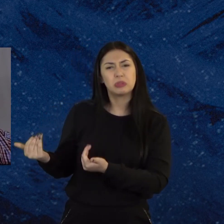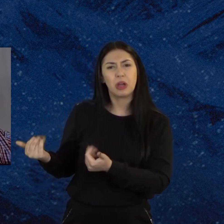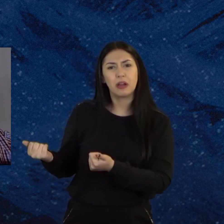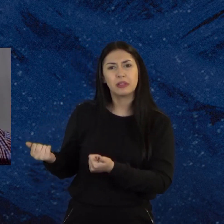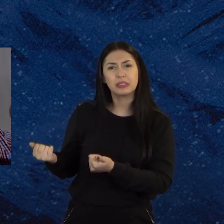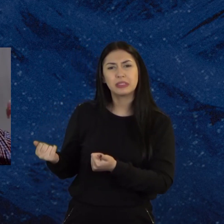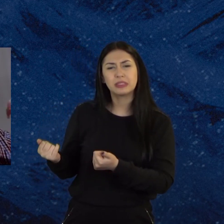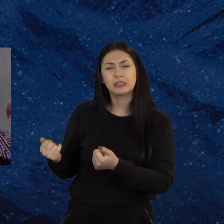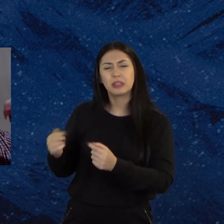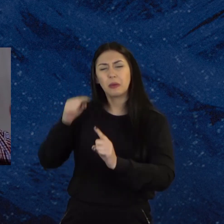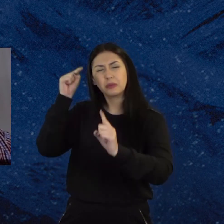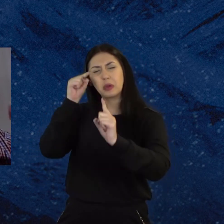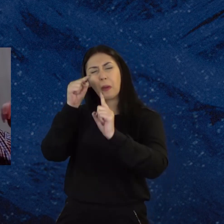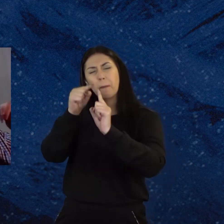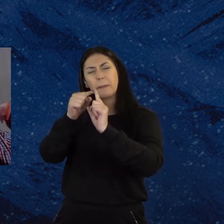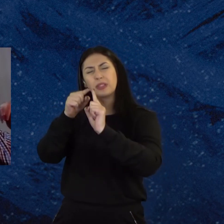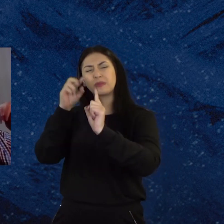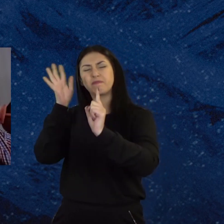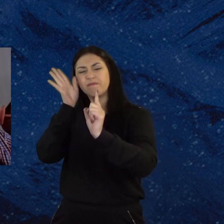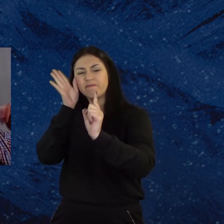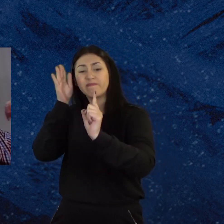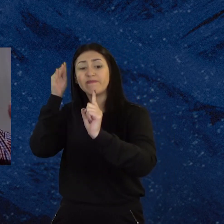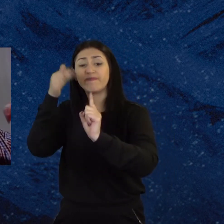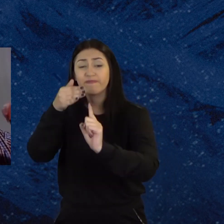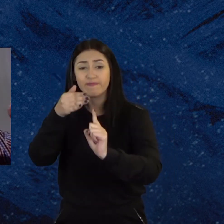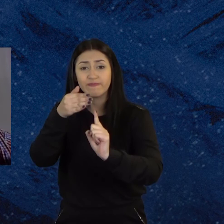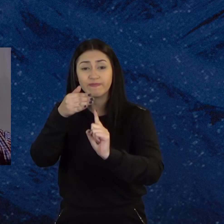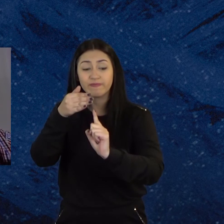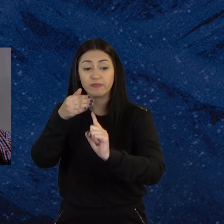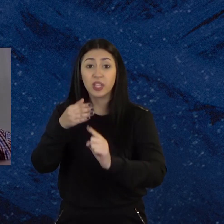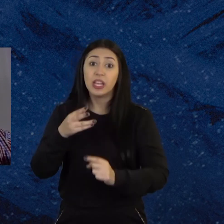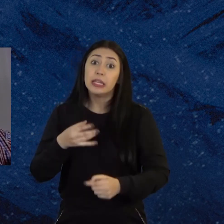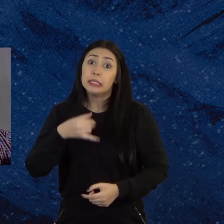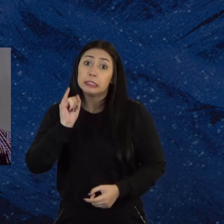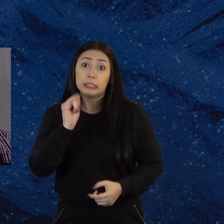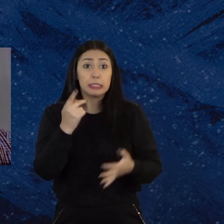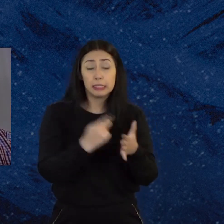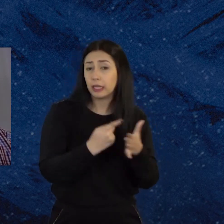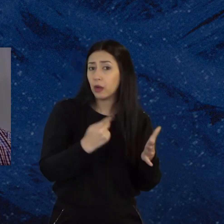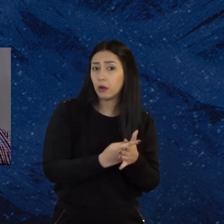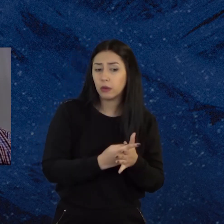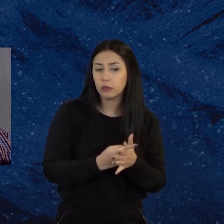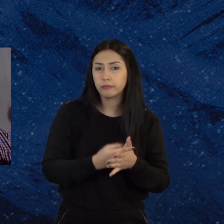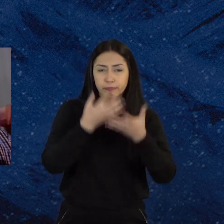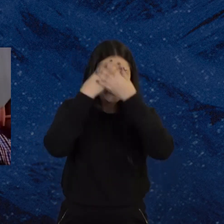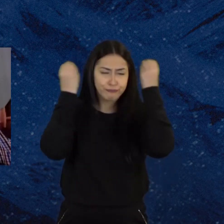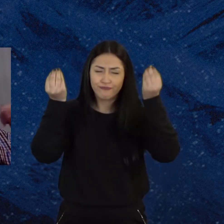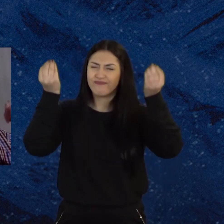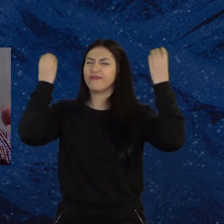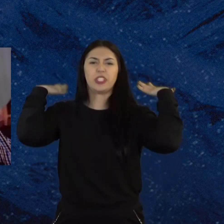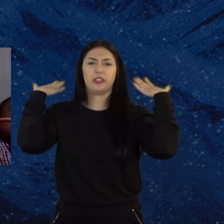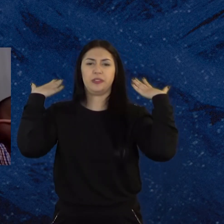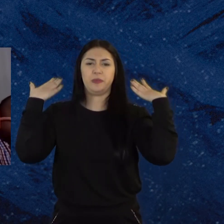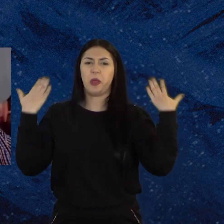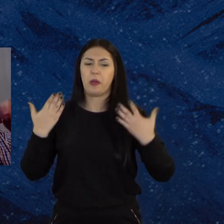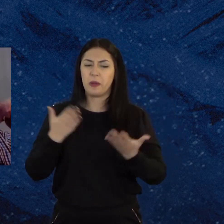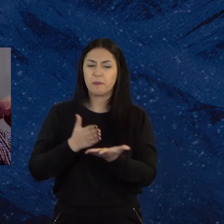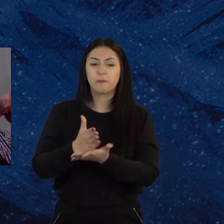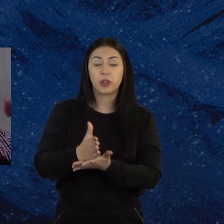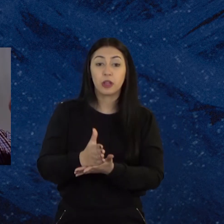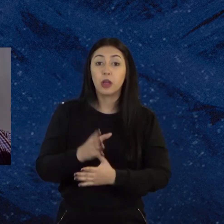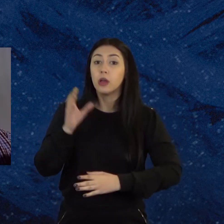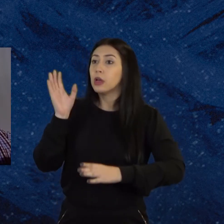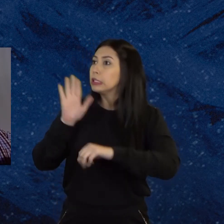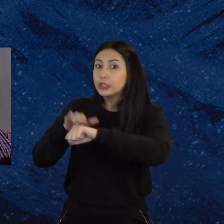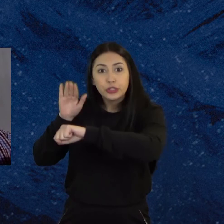na carreira cristã. Amém. Sem vacilar. Amém. E mesmo se você vacilou, ó, para trás, ficou. Amém. Não é que nem o meu Deus,